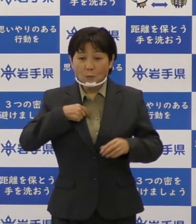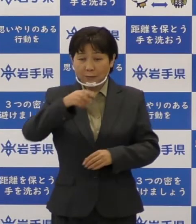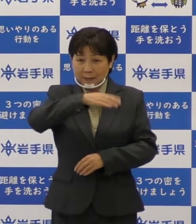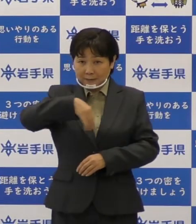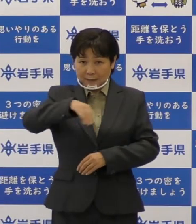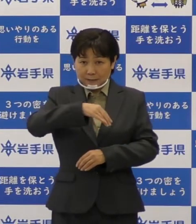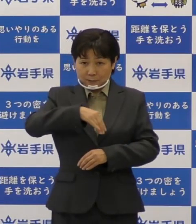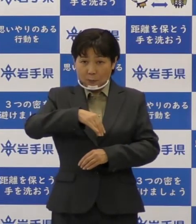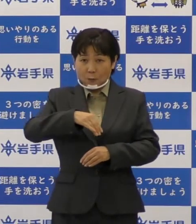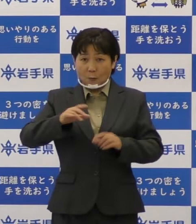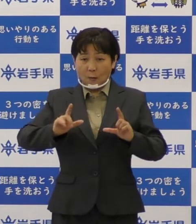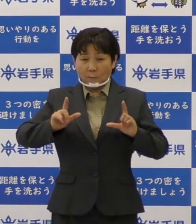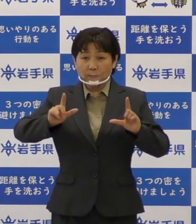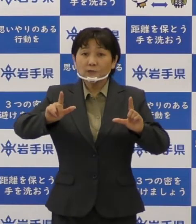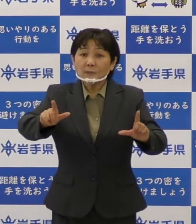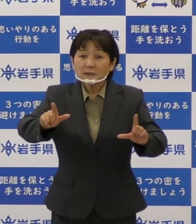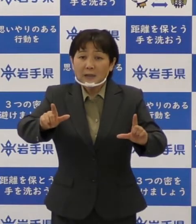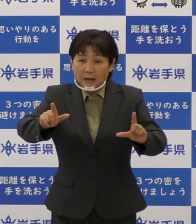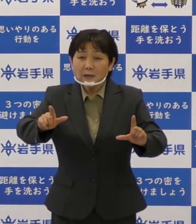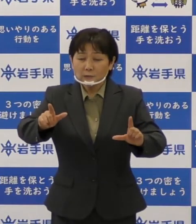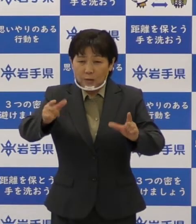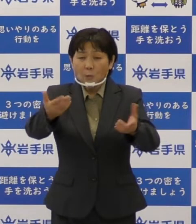と